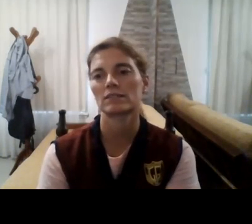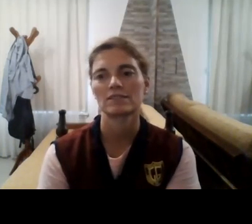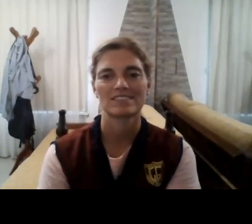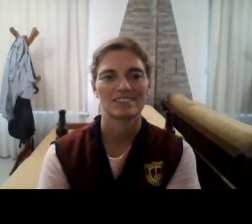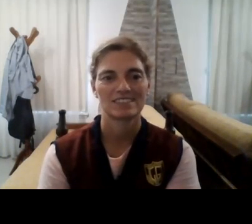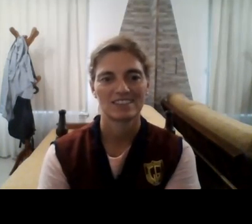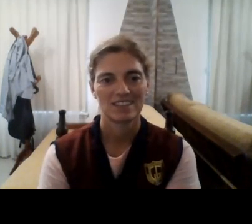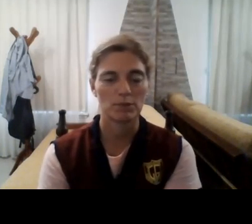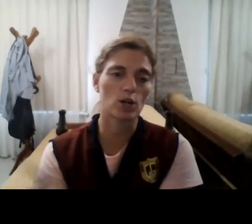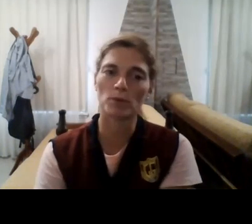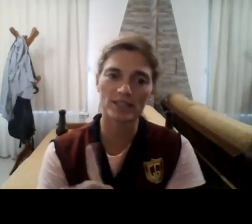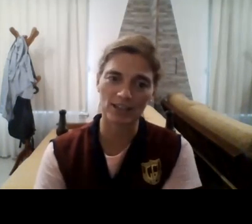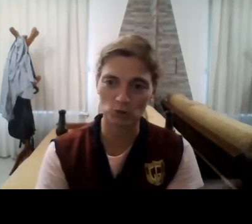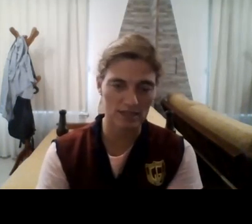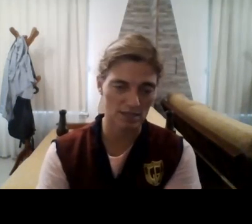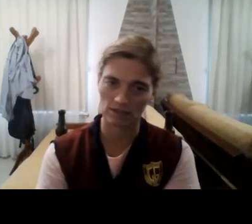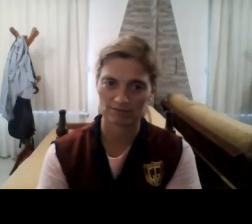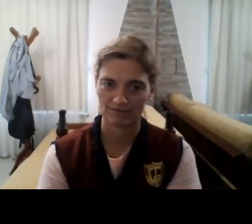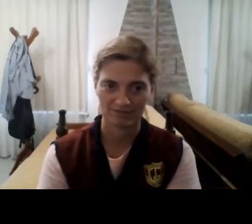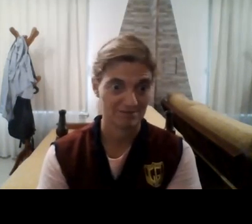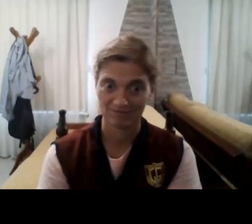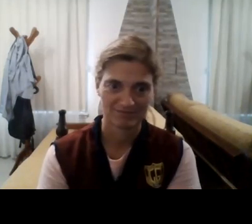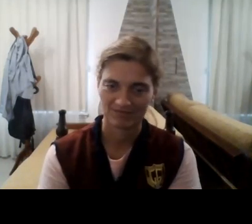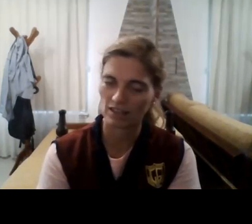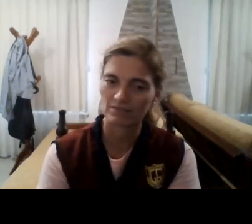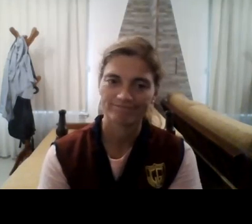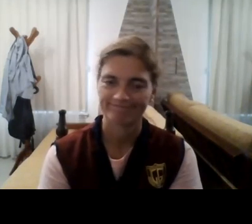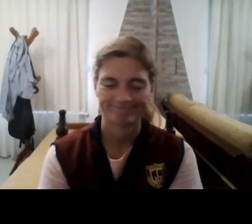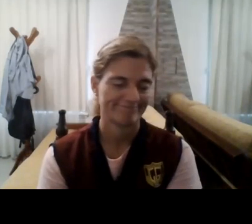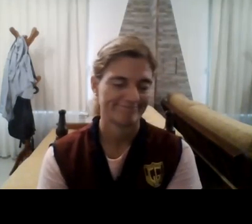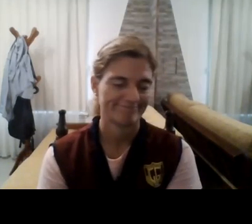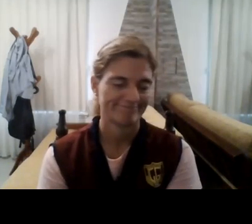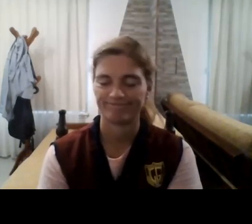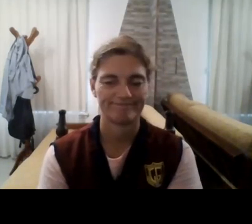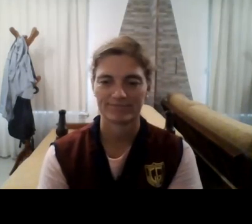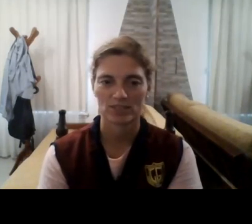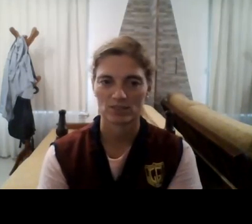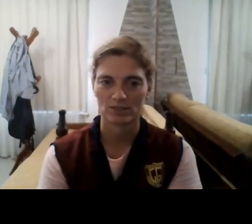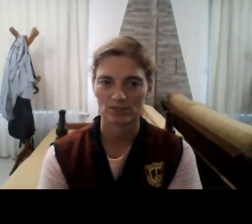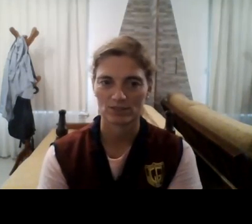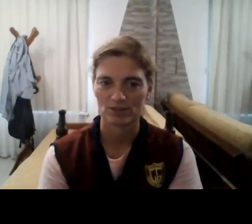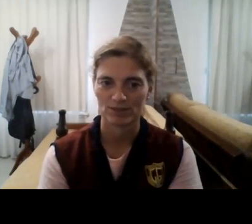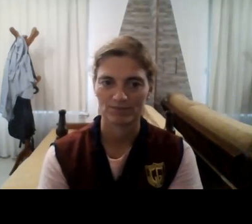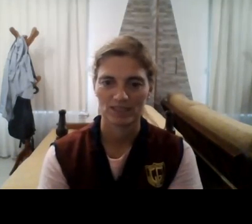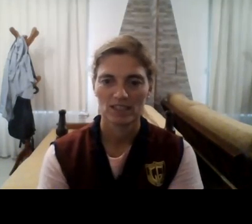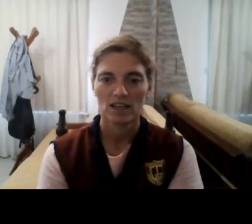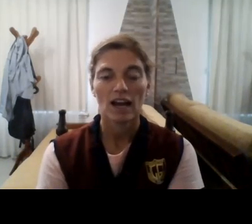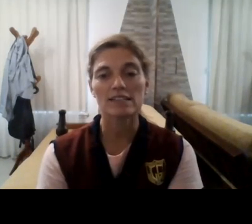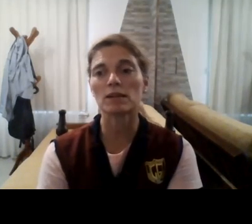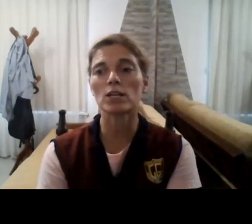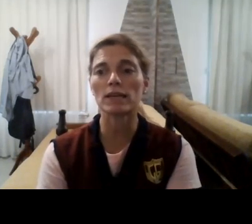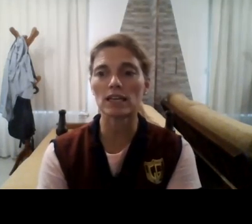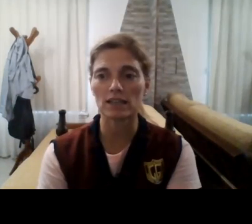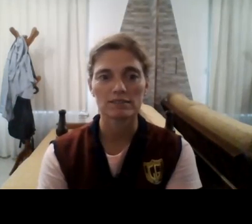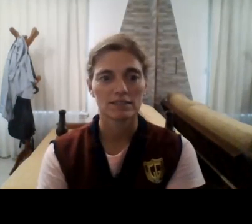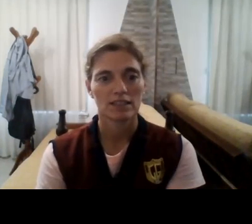Sí, son muy buenos. Pero no puedes tener en tu casa, ¿eh? No, no es una mascota, no, no. No es para tener en casa. Bueno, así que